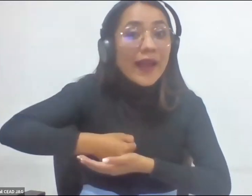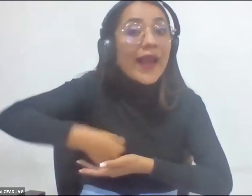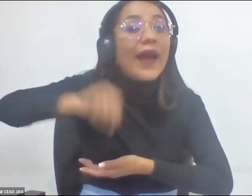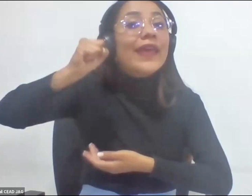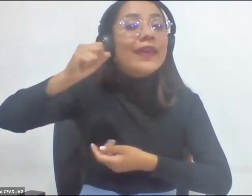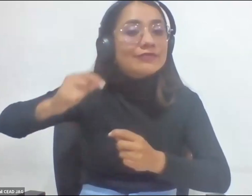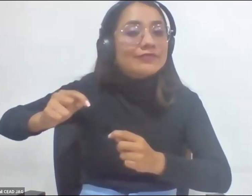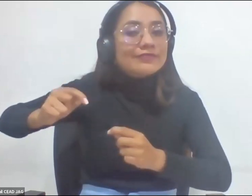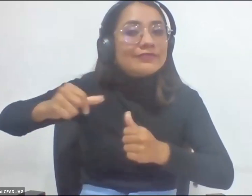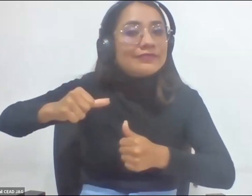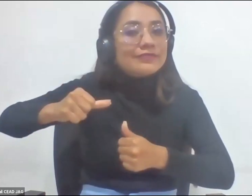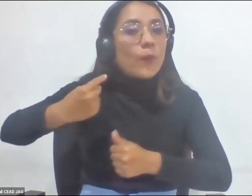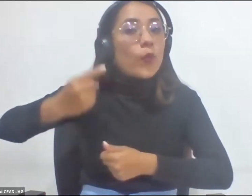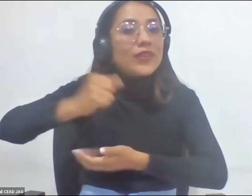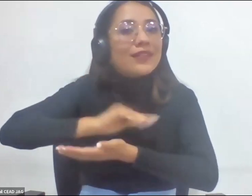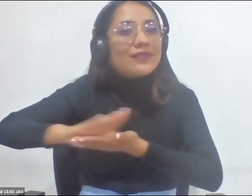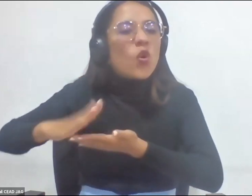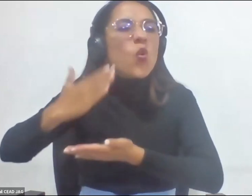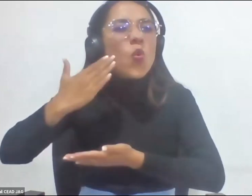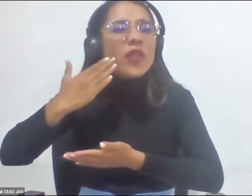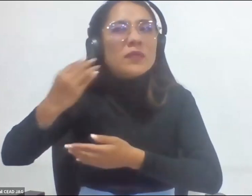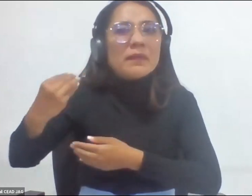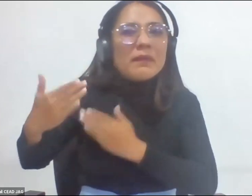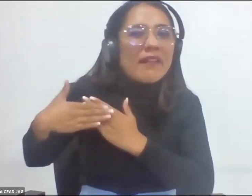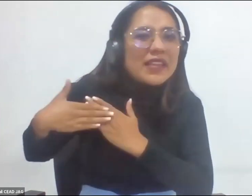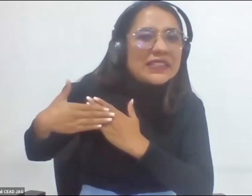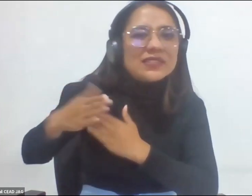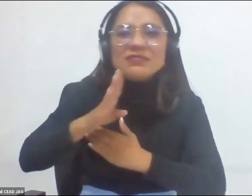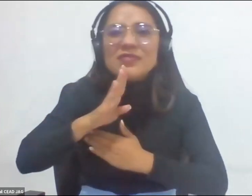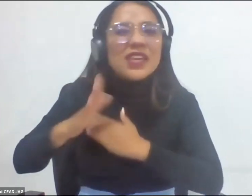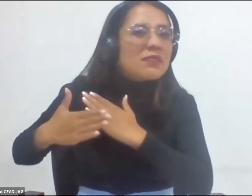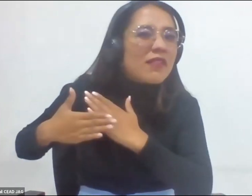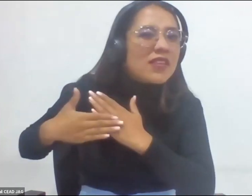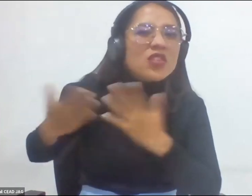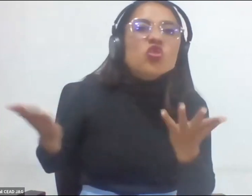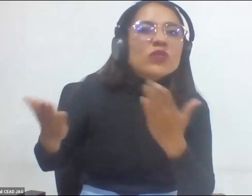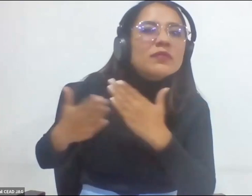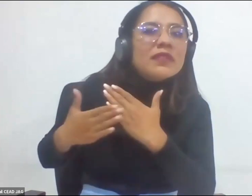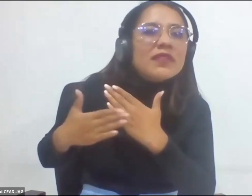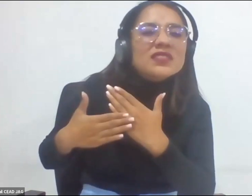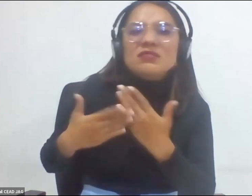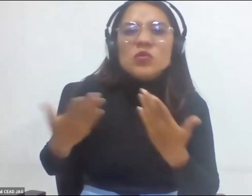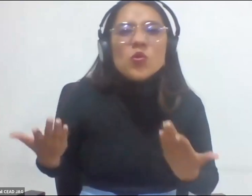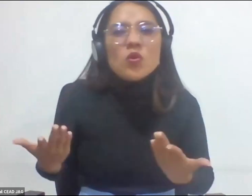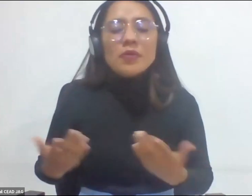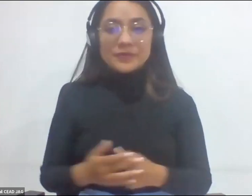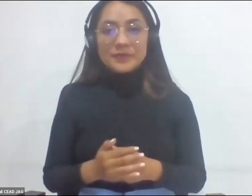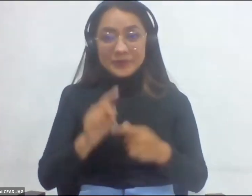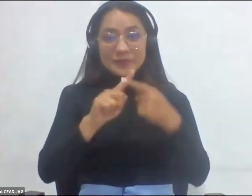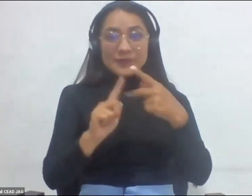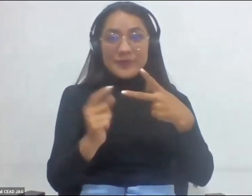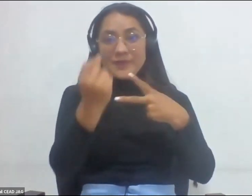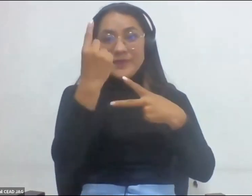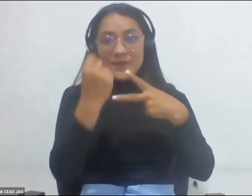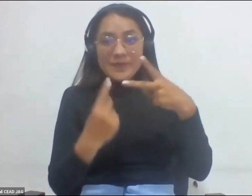me notifican o quién me notifica o cuándo me notifican que ya soy beneficiario aprobado esas dos pregunticas ahí en combo